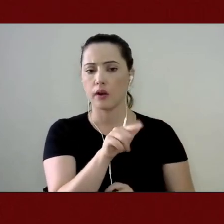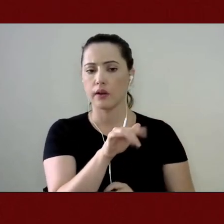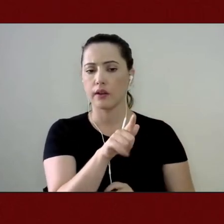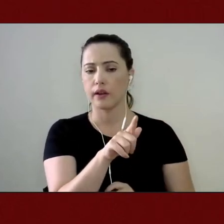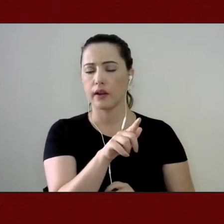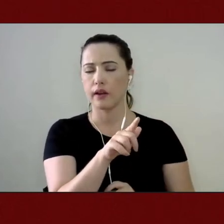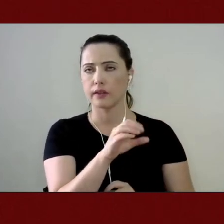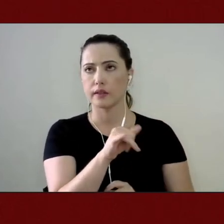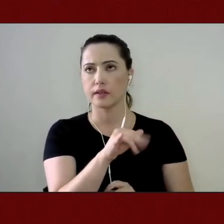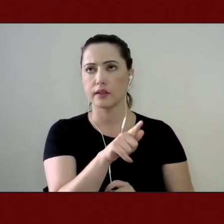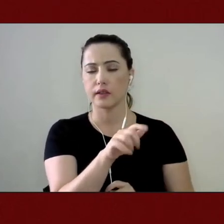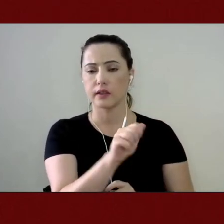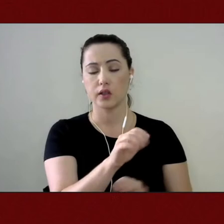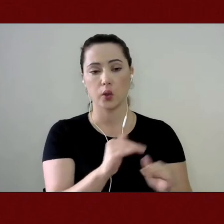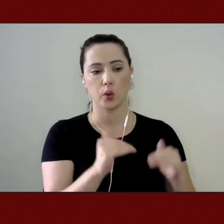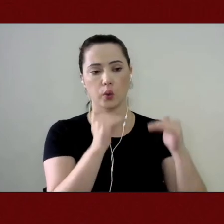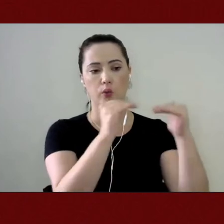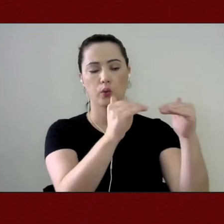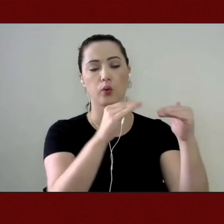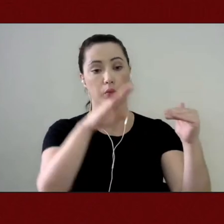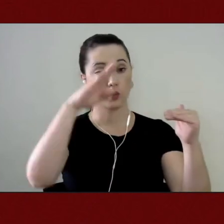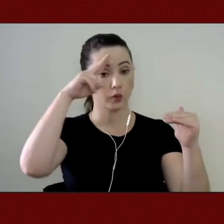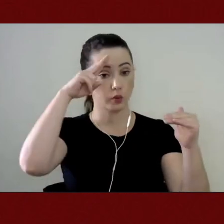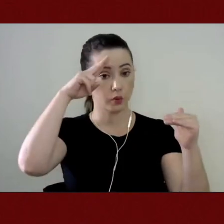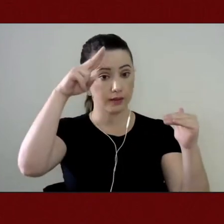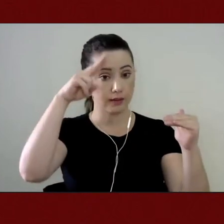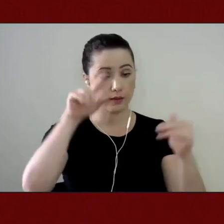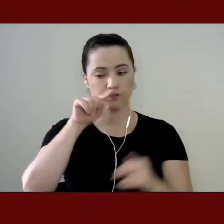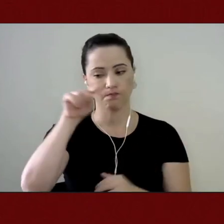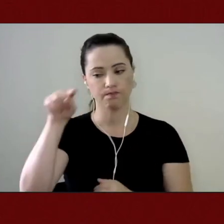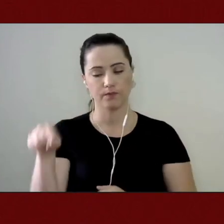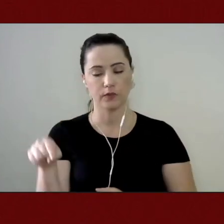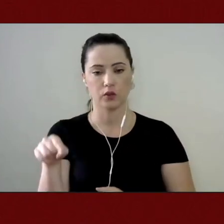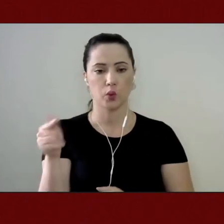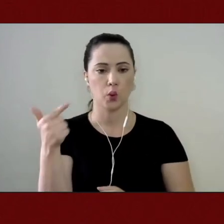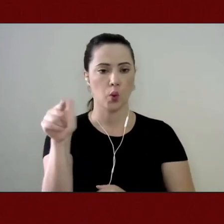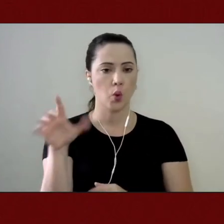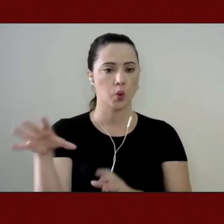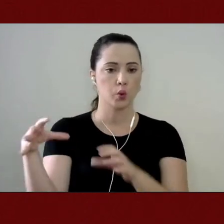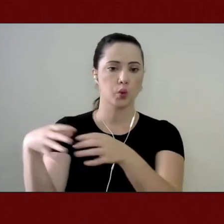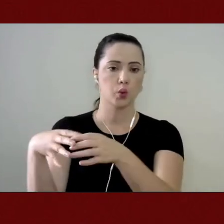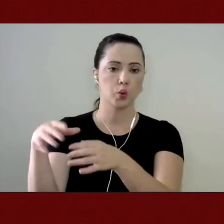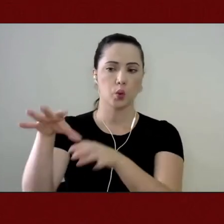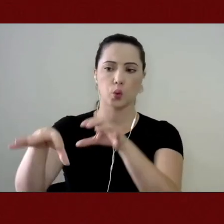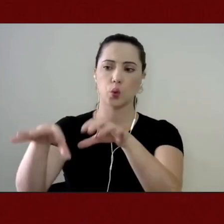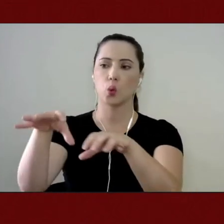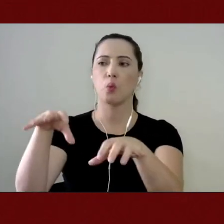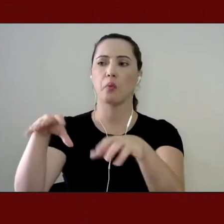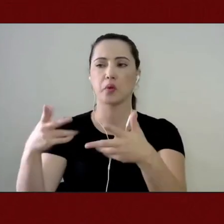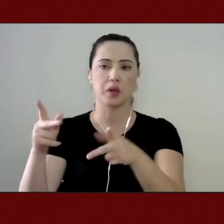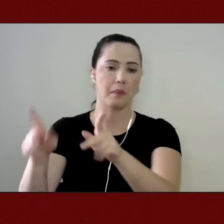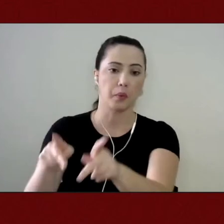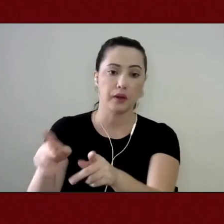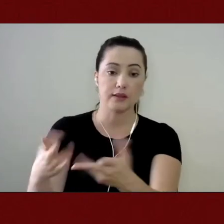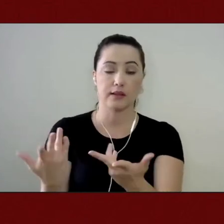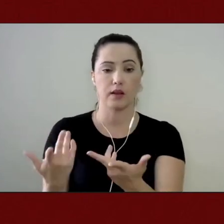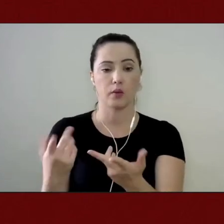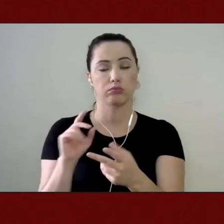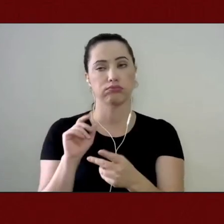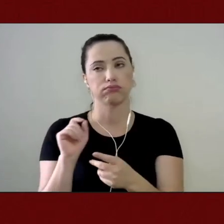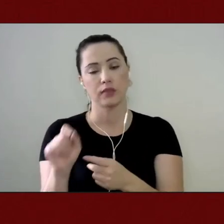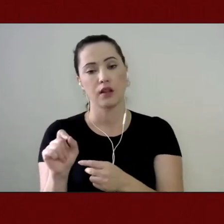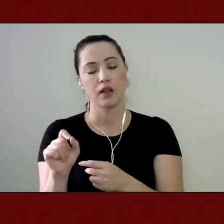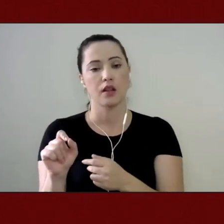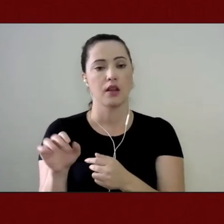e altas esferas do exército, e de outro lado, uma série de forças com uma base popular. O populismo, com